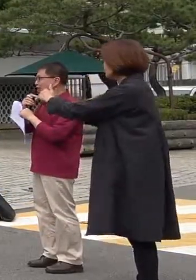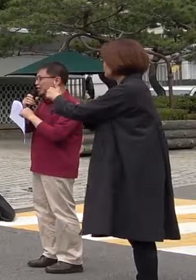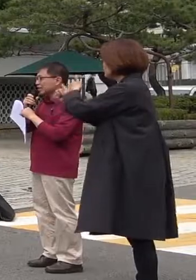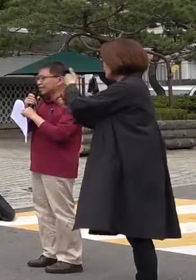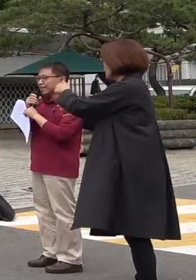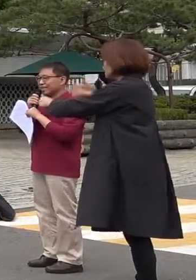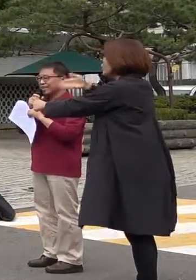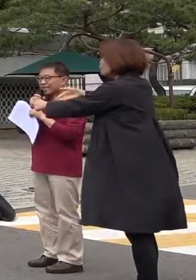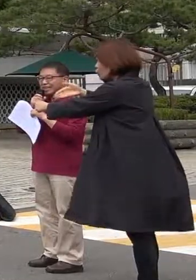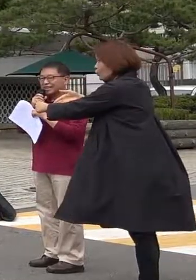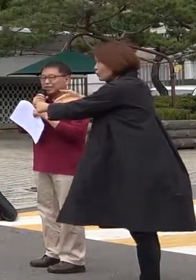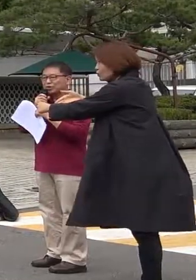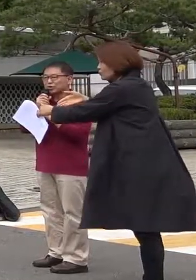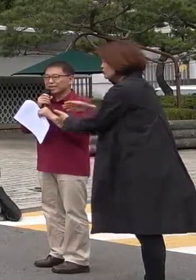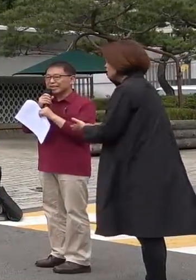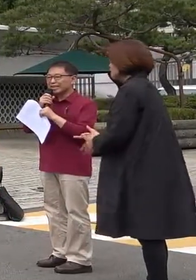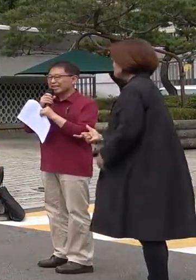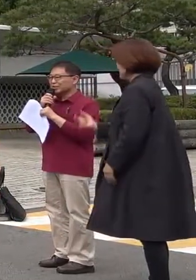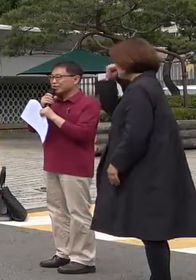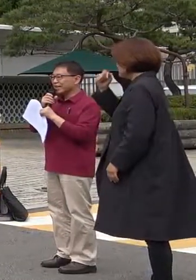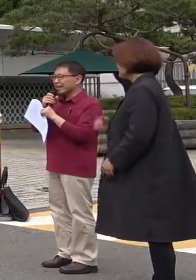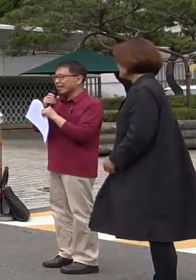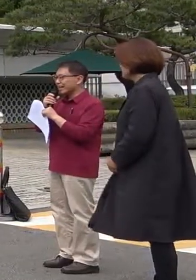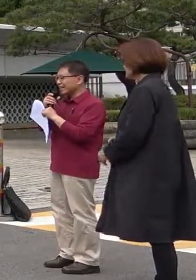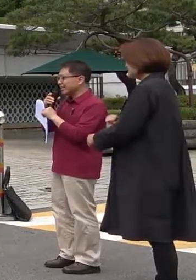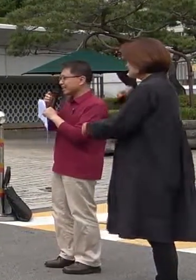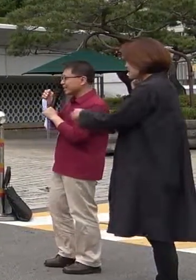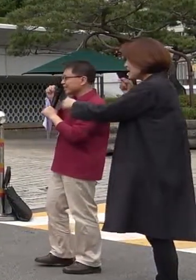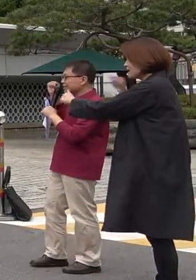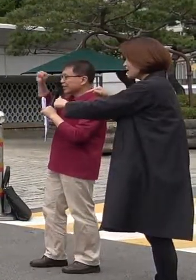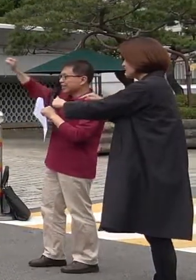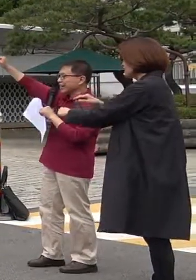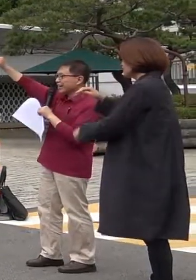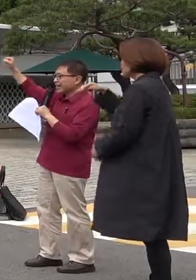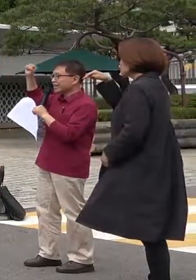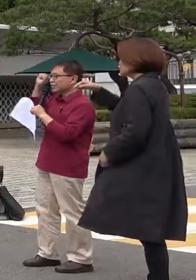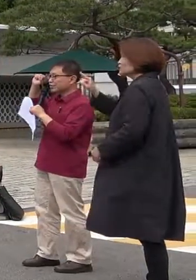국가인권위원회 권고를 조속히 수행하라.